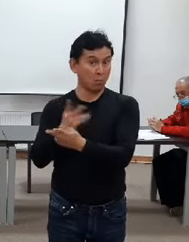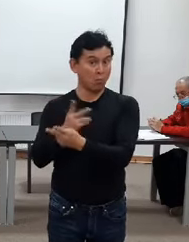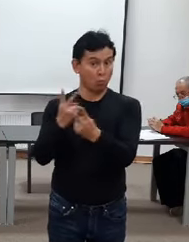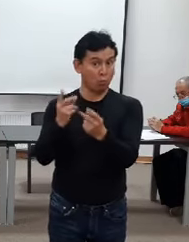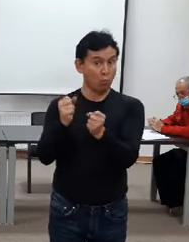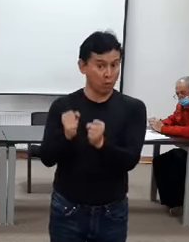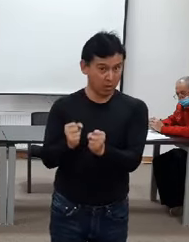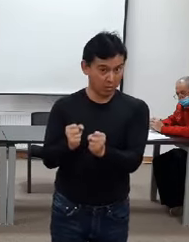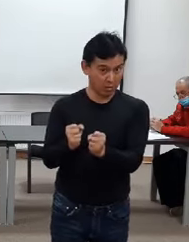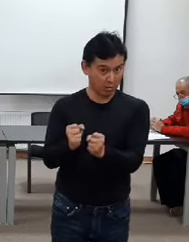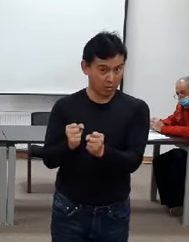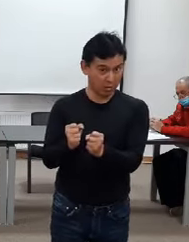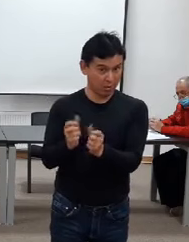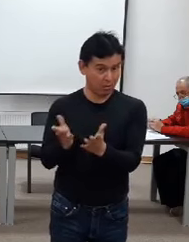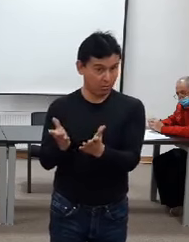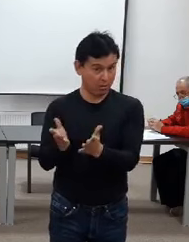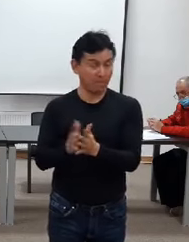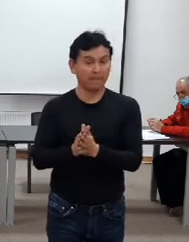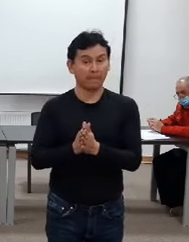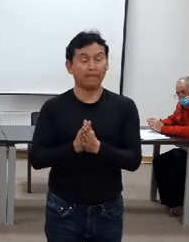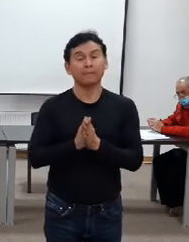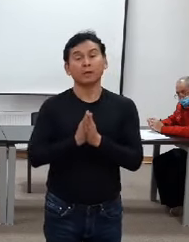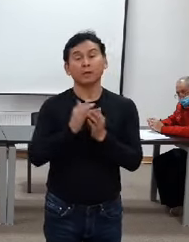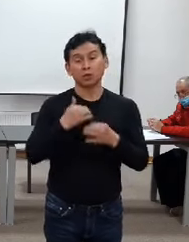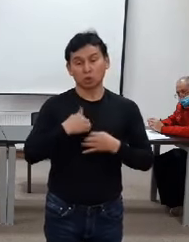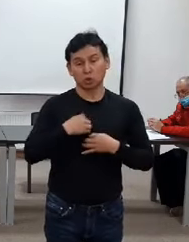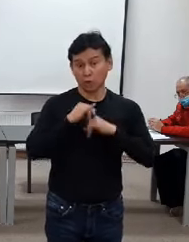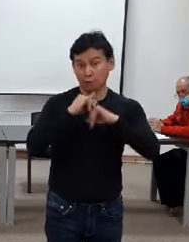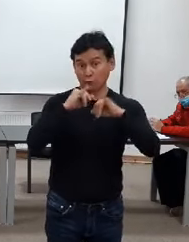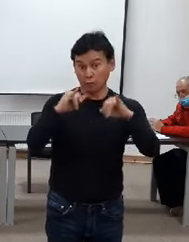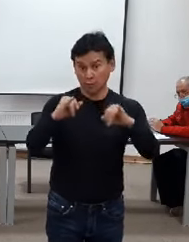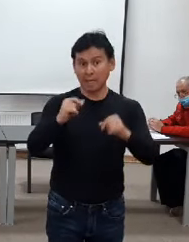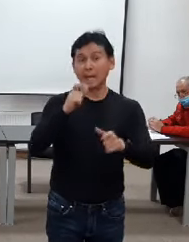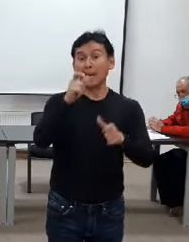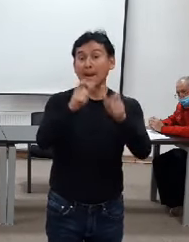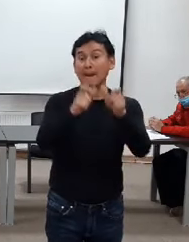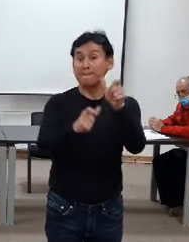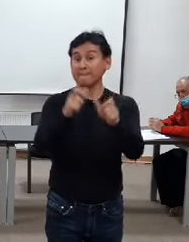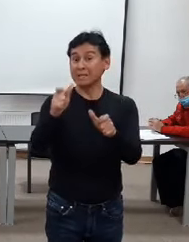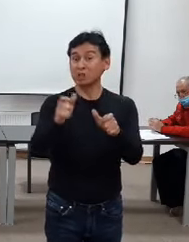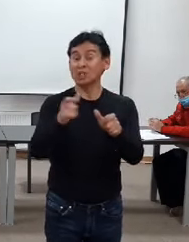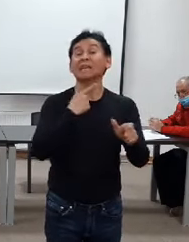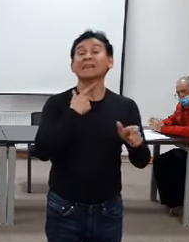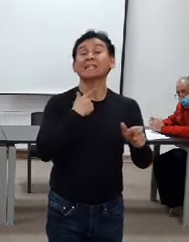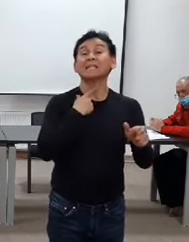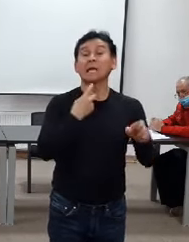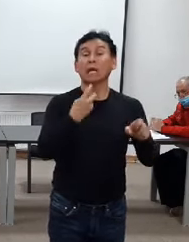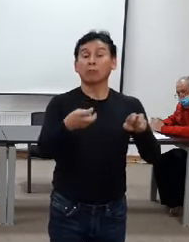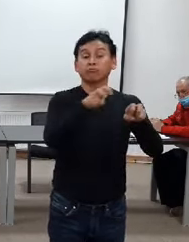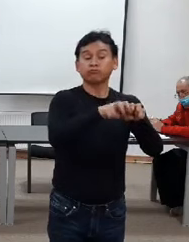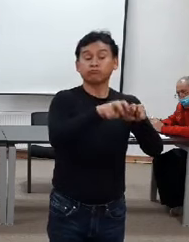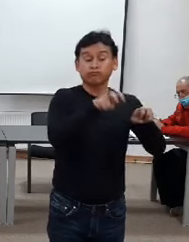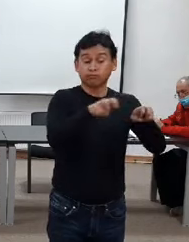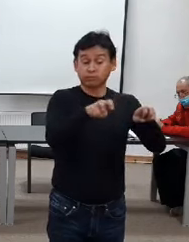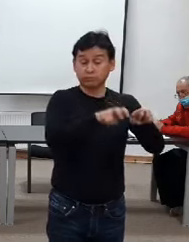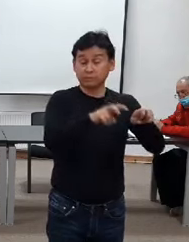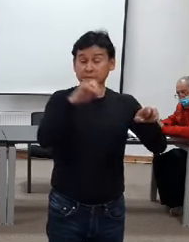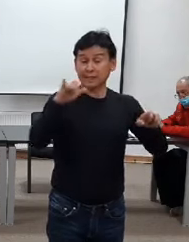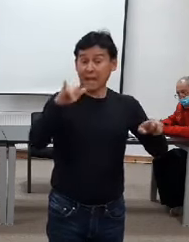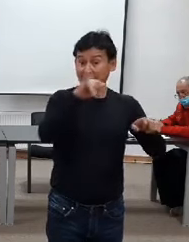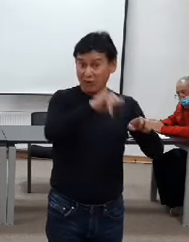que residir en la ciudad. A ver, lo que yo le puedo informar es que los pasajeros de interés que iban entre la fila 15 y